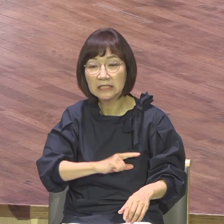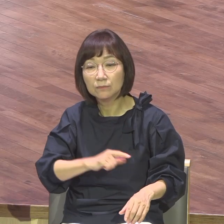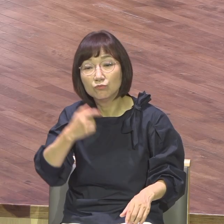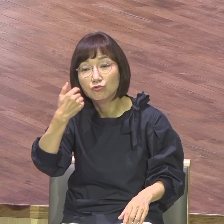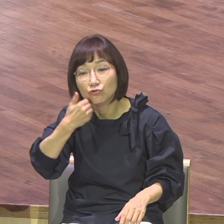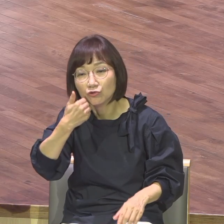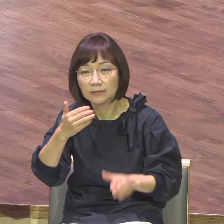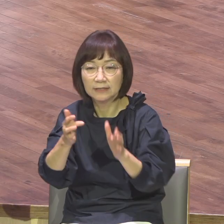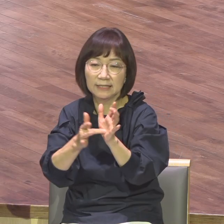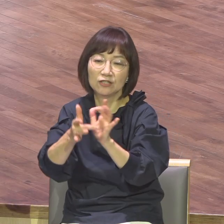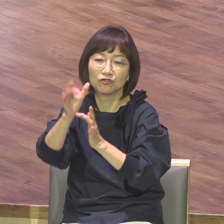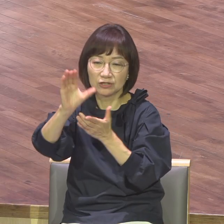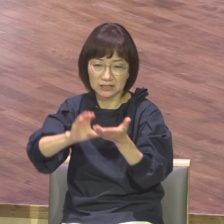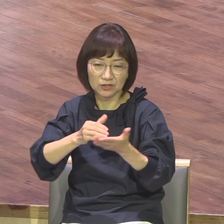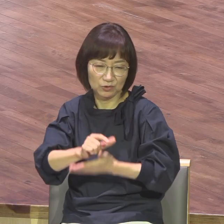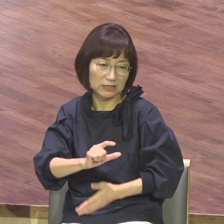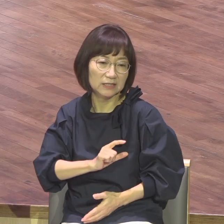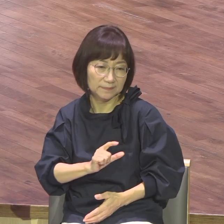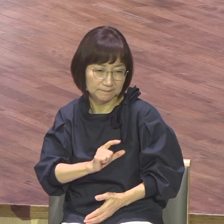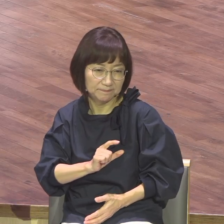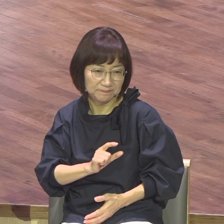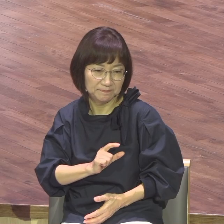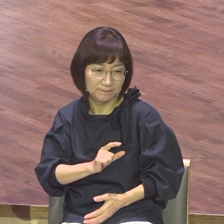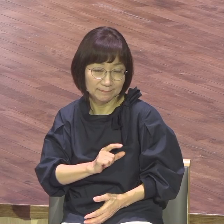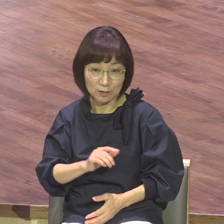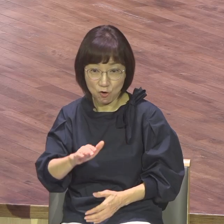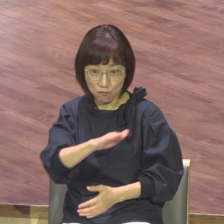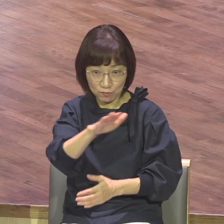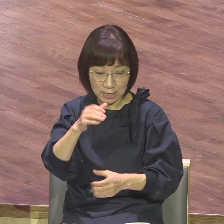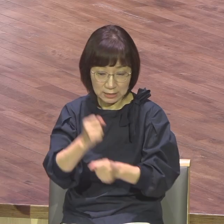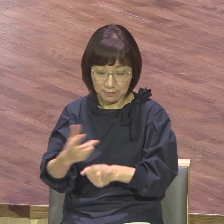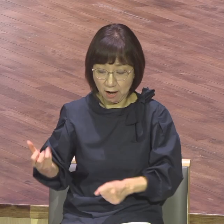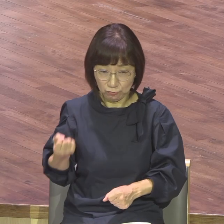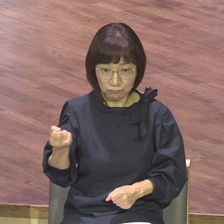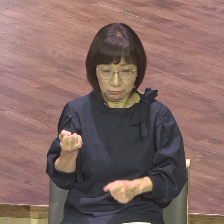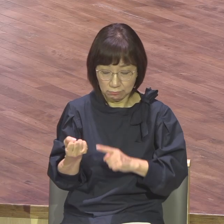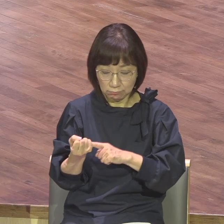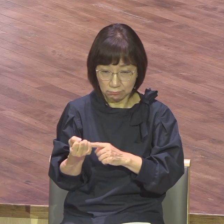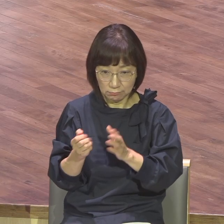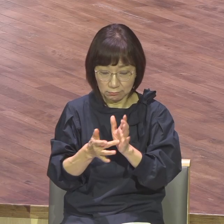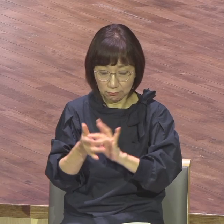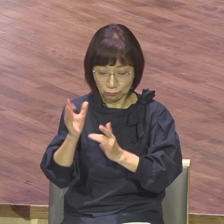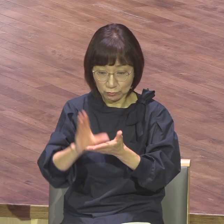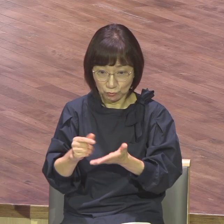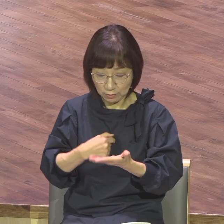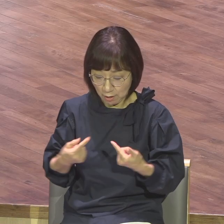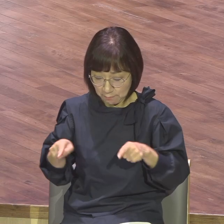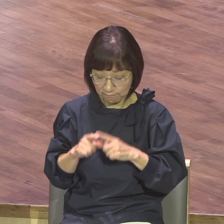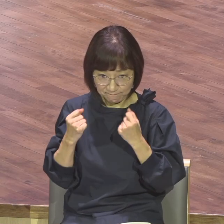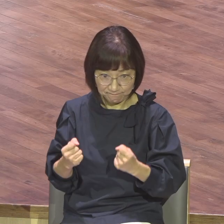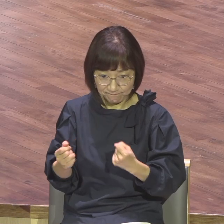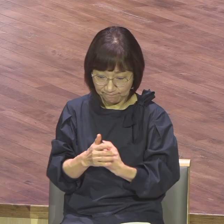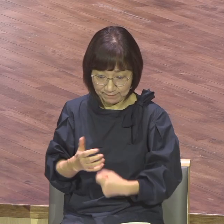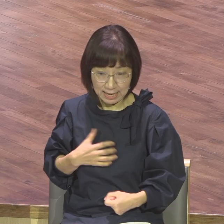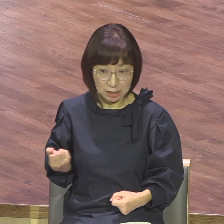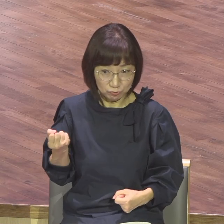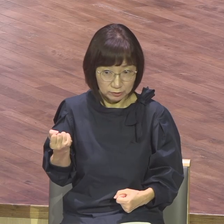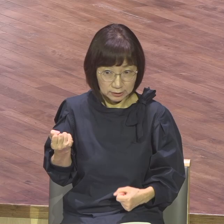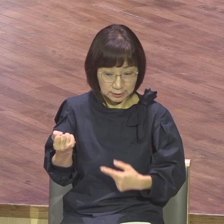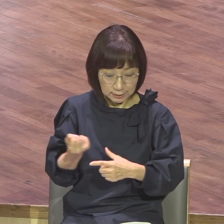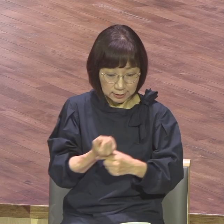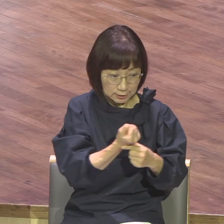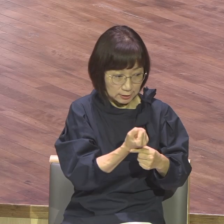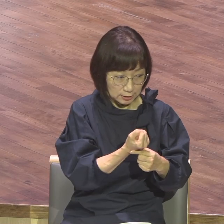이게 여러분 가진 특권인데 여러분이 속으면 안 됩니다. 절대로 이 예수의 이름을 여러분 선포해